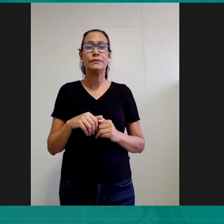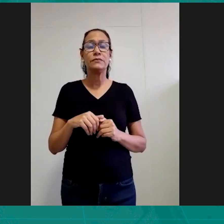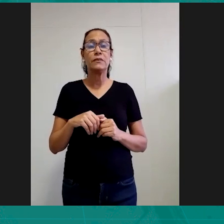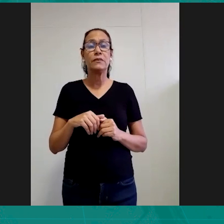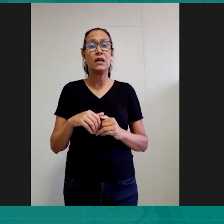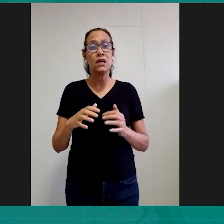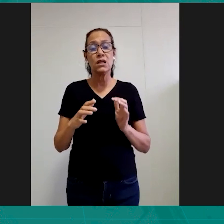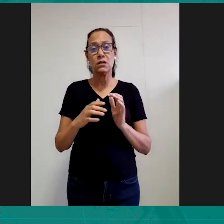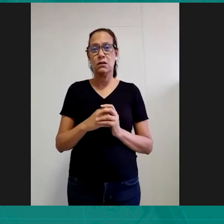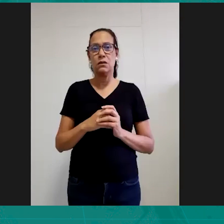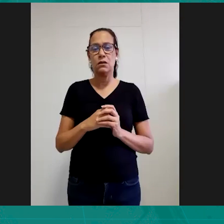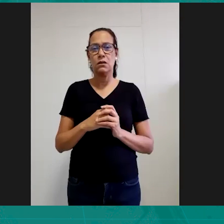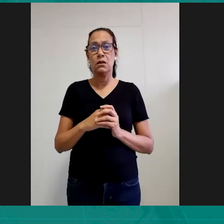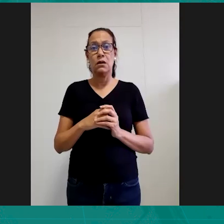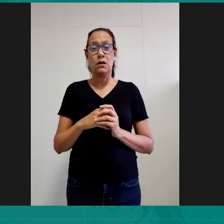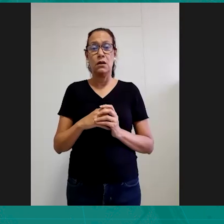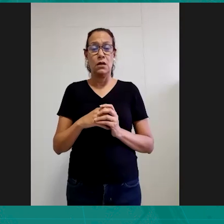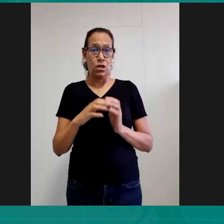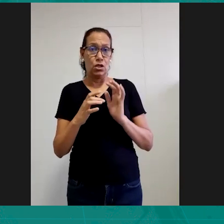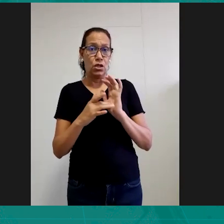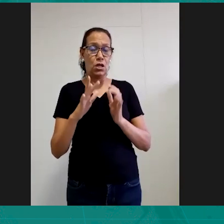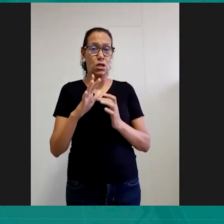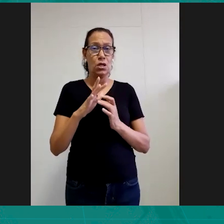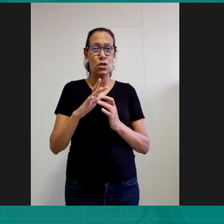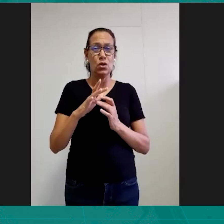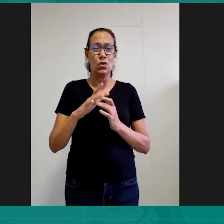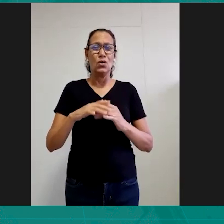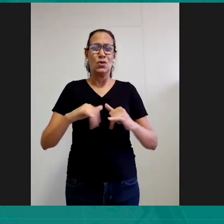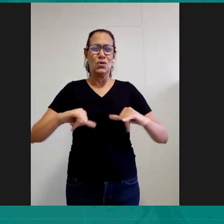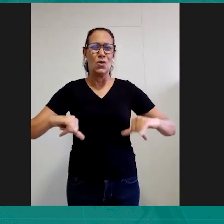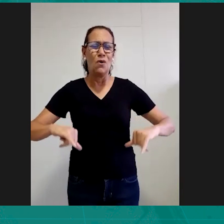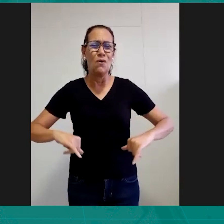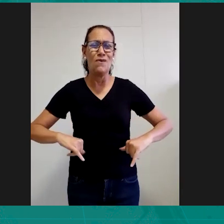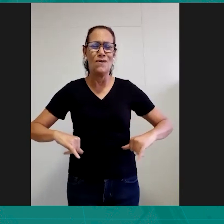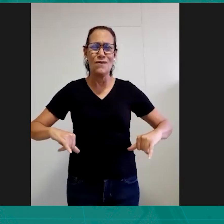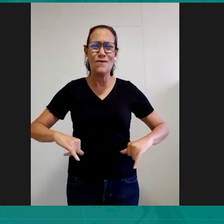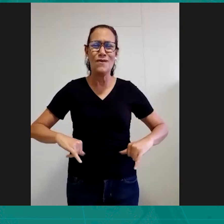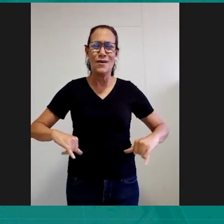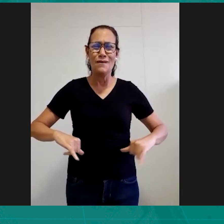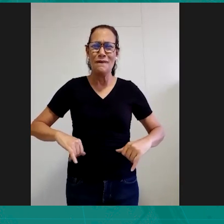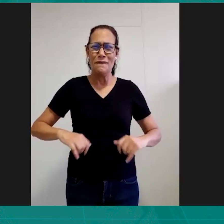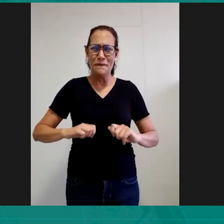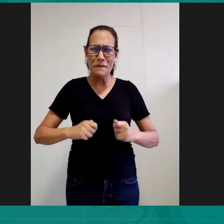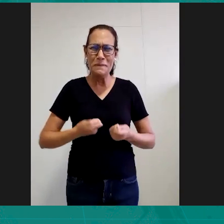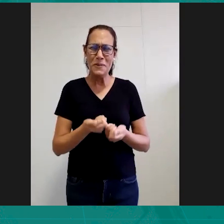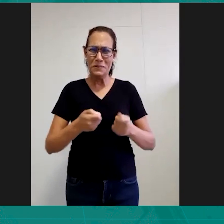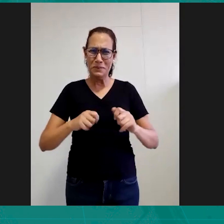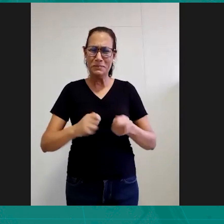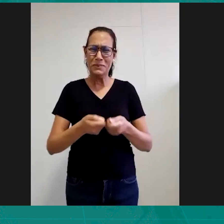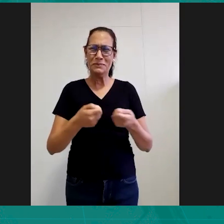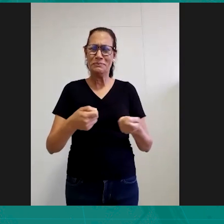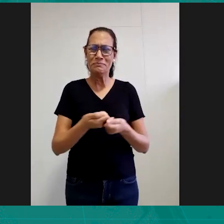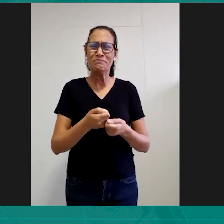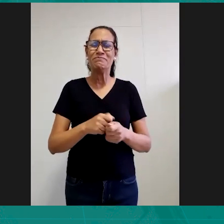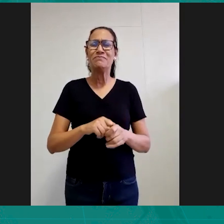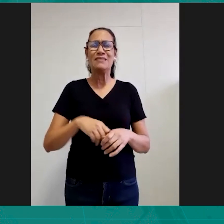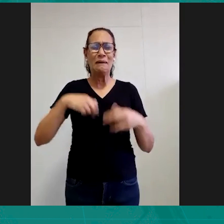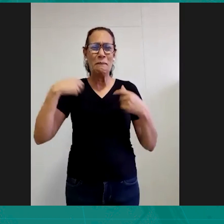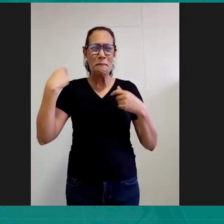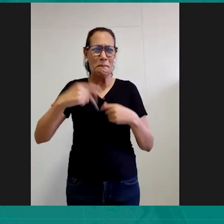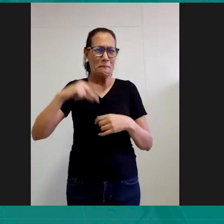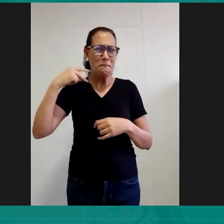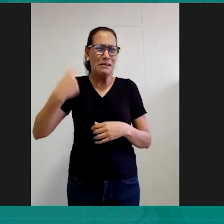não abriu a boca. Como cordeiro foi levado ao matadouro, e como ovelha muda perante os